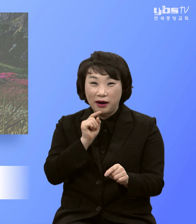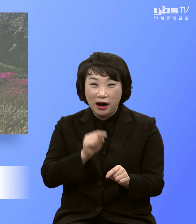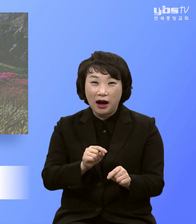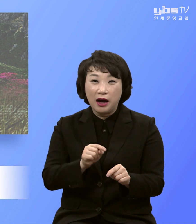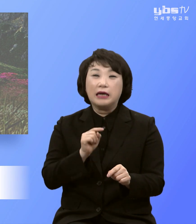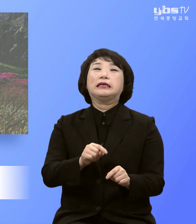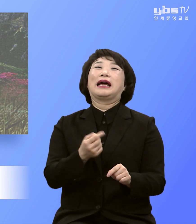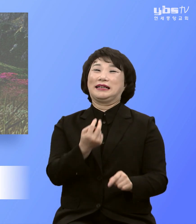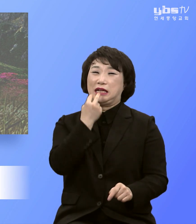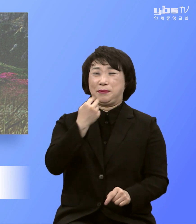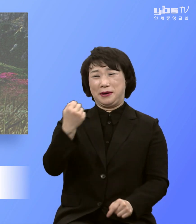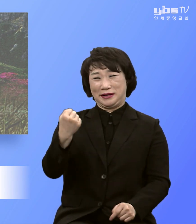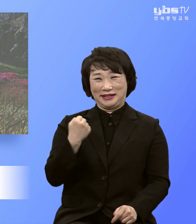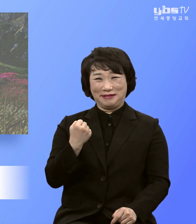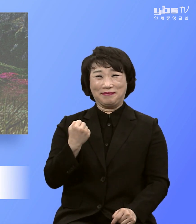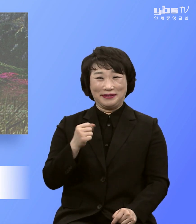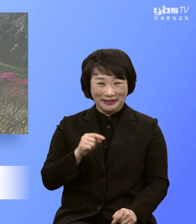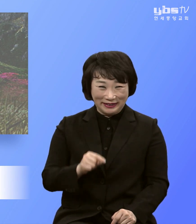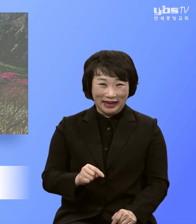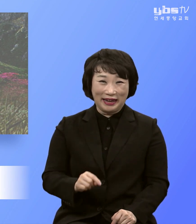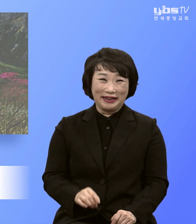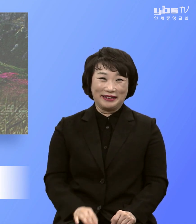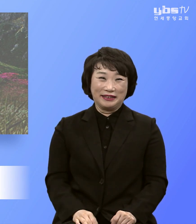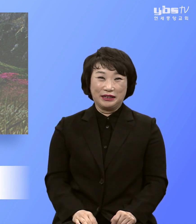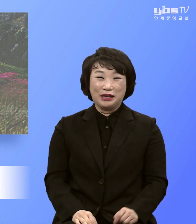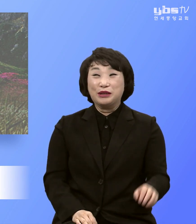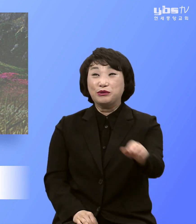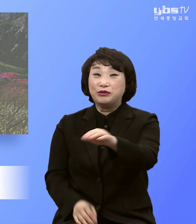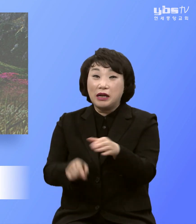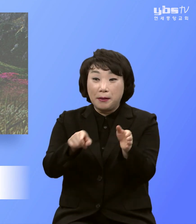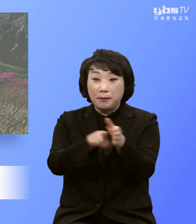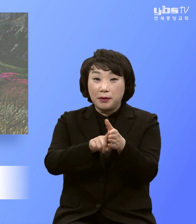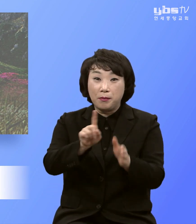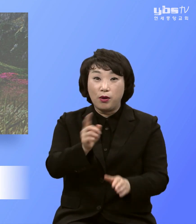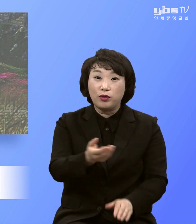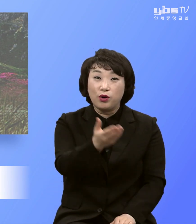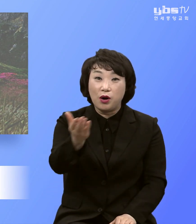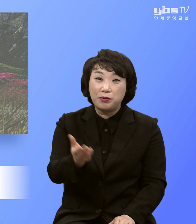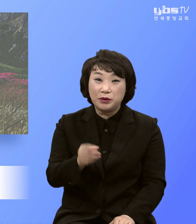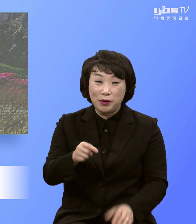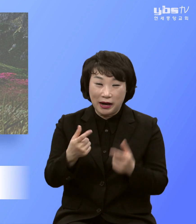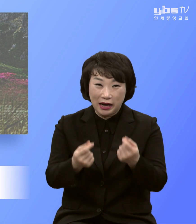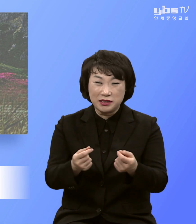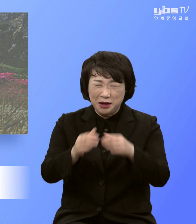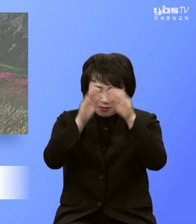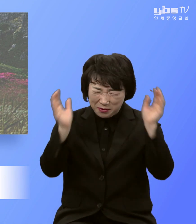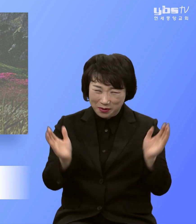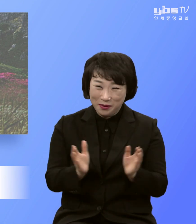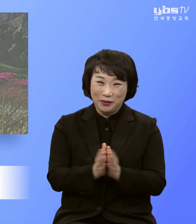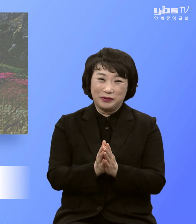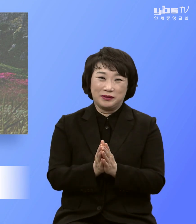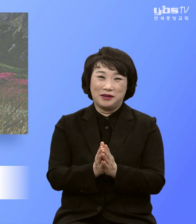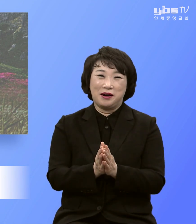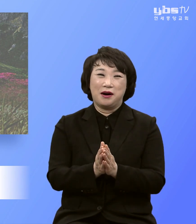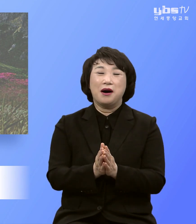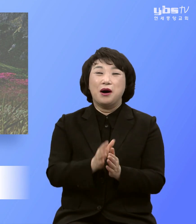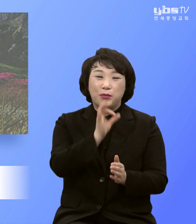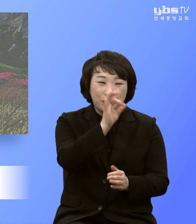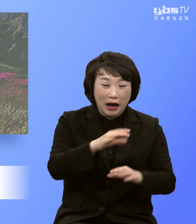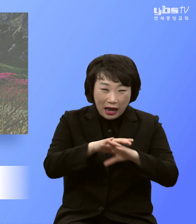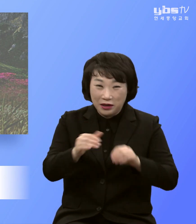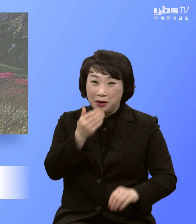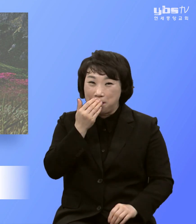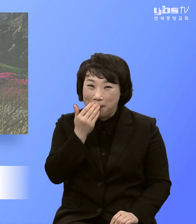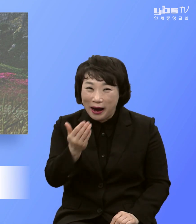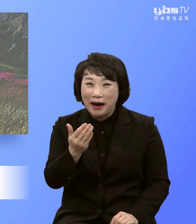바로 생명의 힘이라 이 말이야. 우리 믿음이 뭐냐? 그만큼 모든 것을 다 불가능을